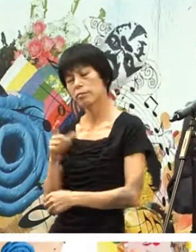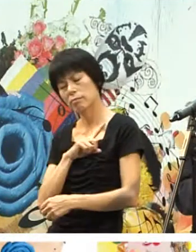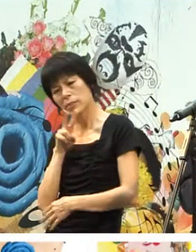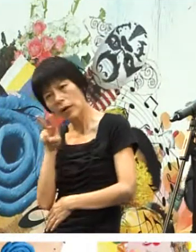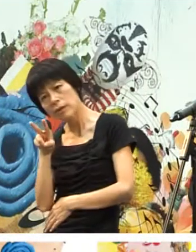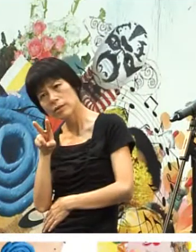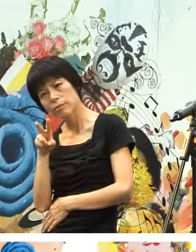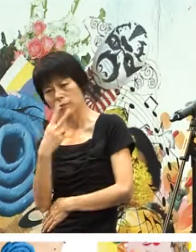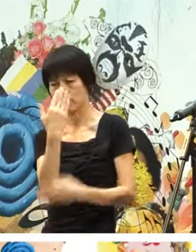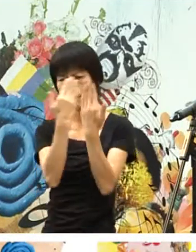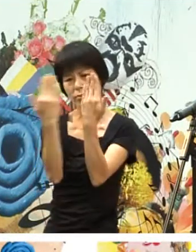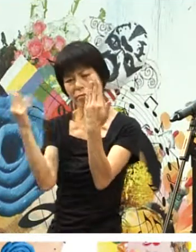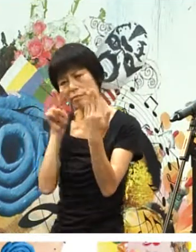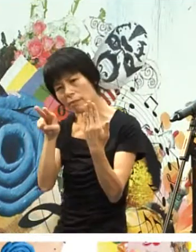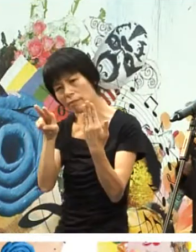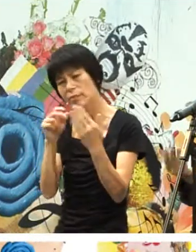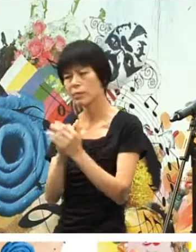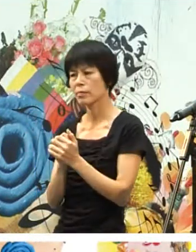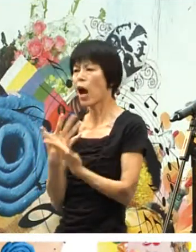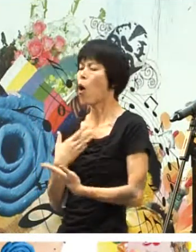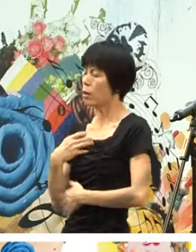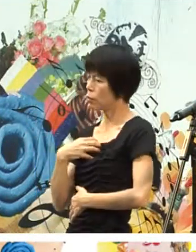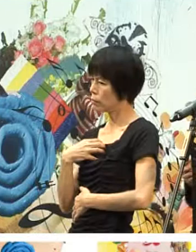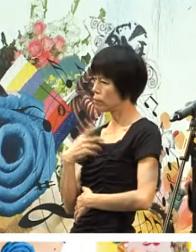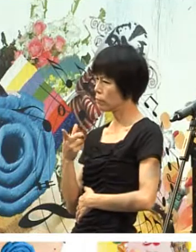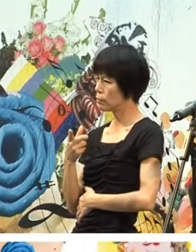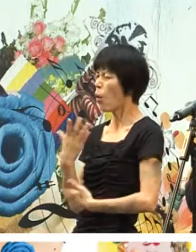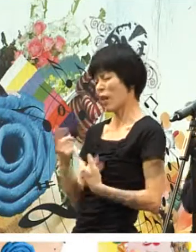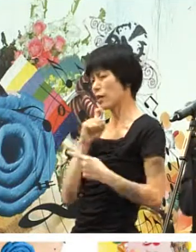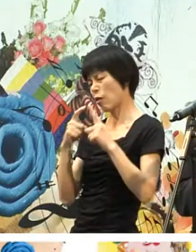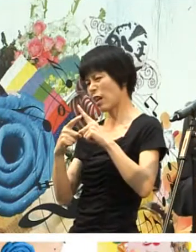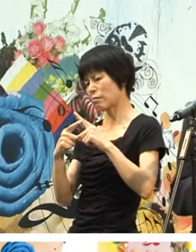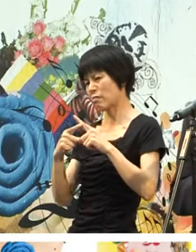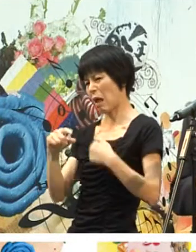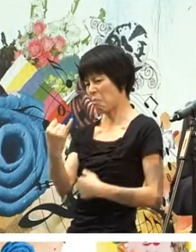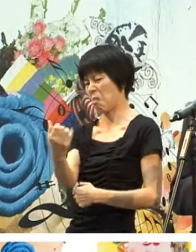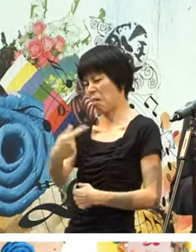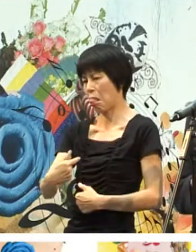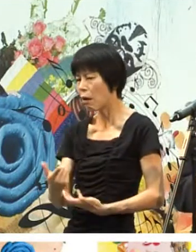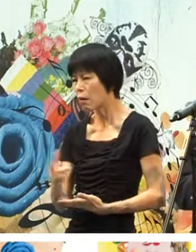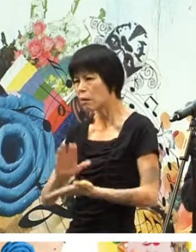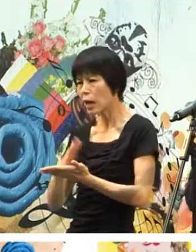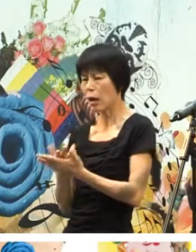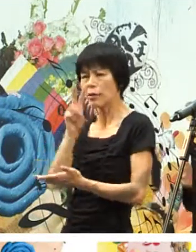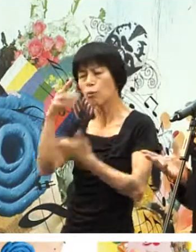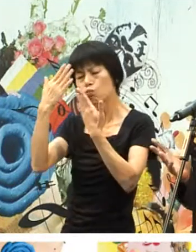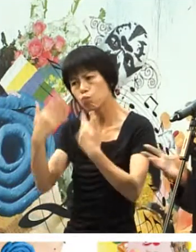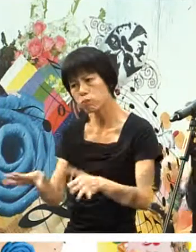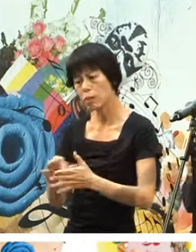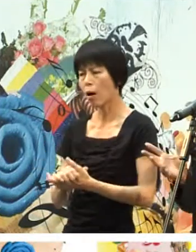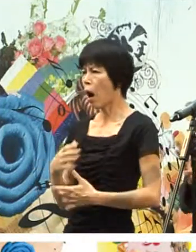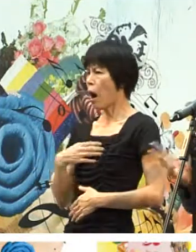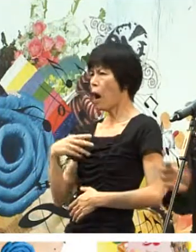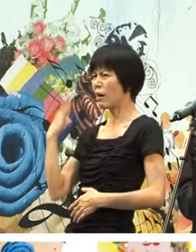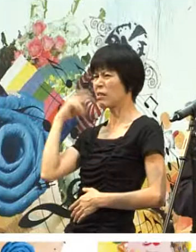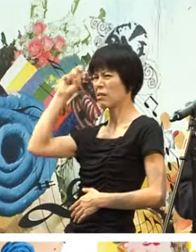看今次的展覽的，可能我們都認為有些人真的比我們低一點，但看完之後你發覺這些